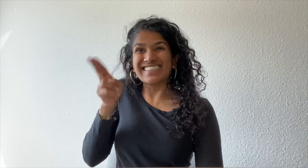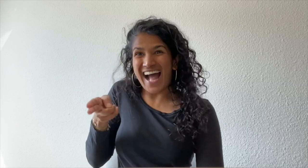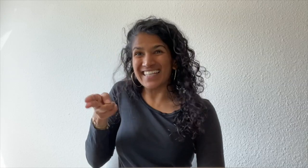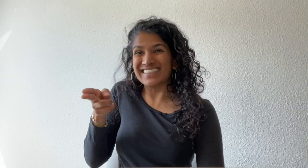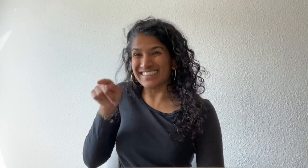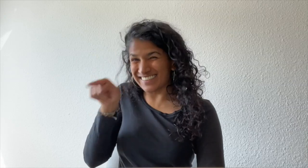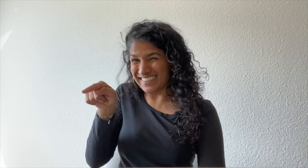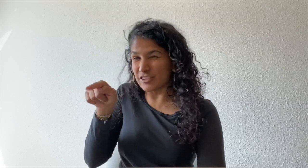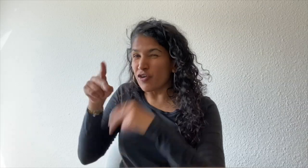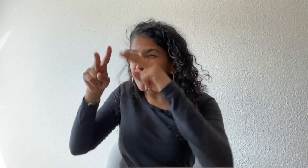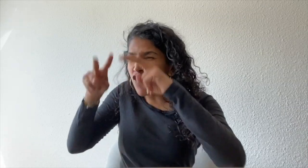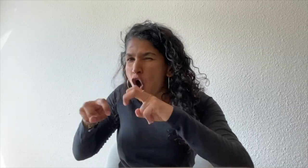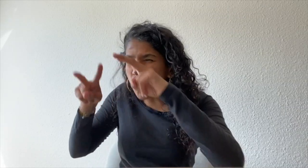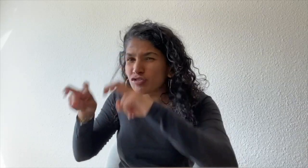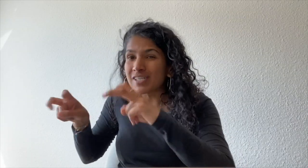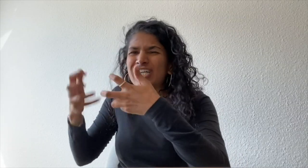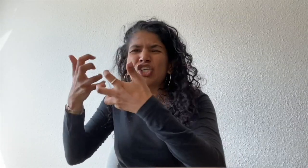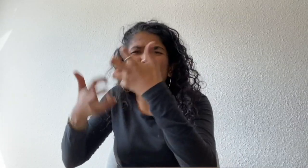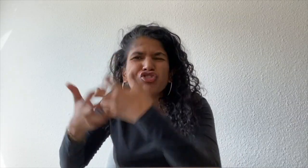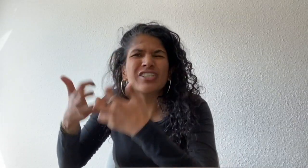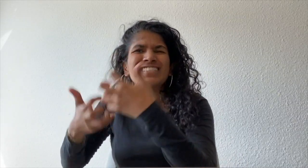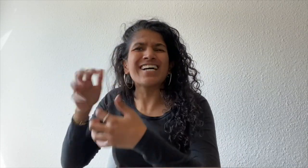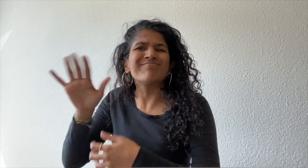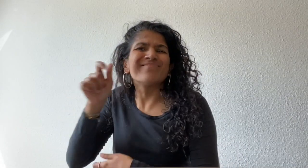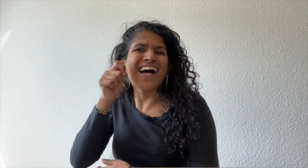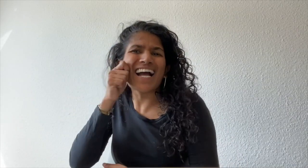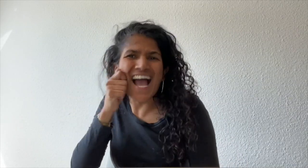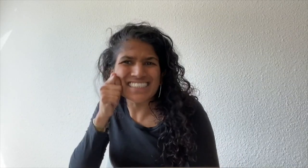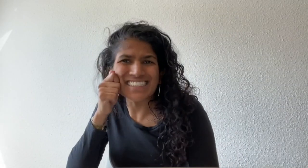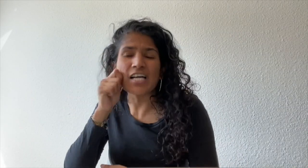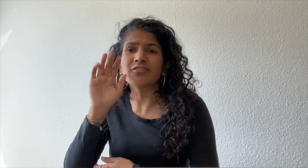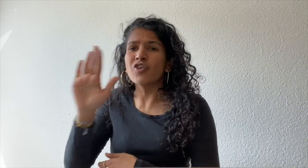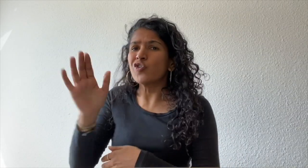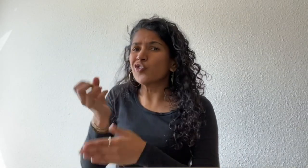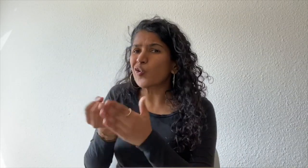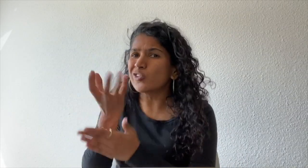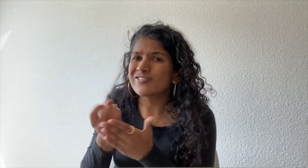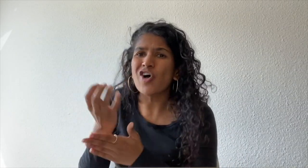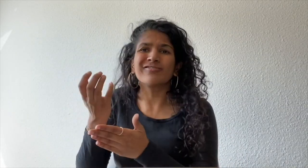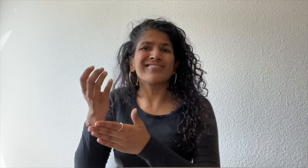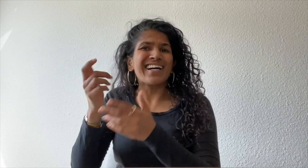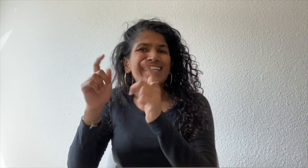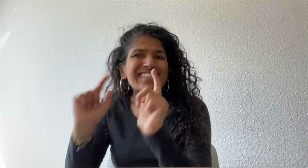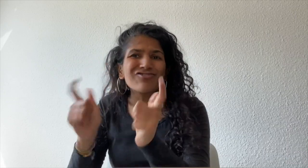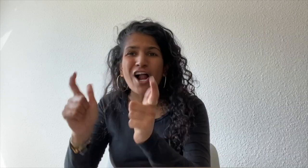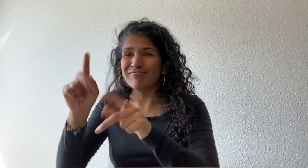kultureller, gesellschaftlicher und rassismuskritischer Perspektive.